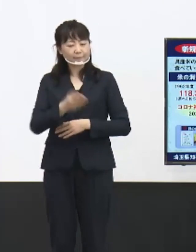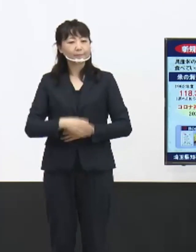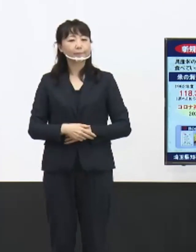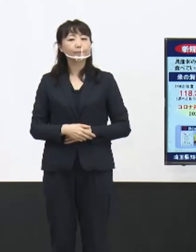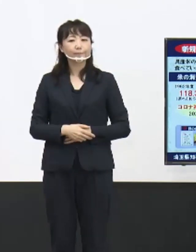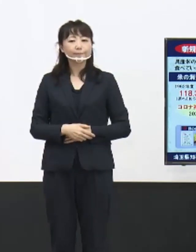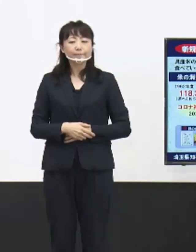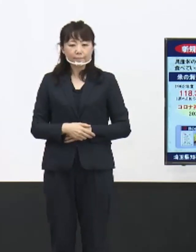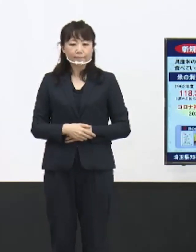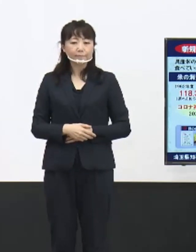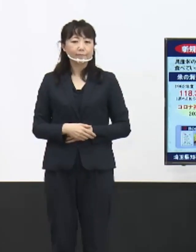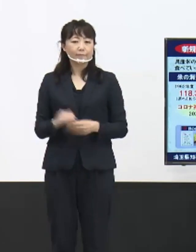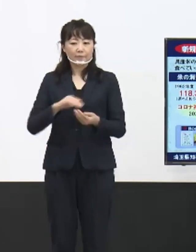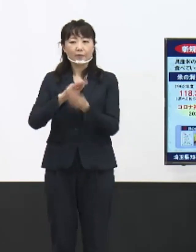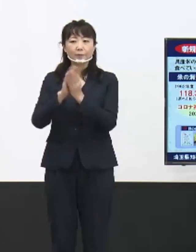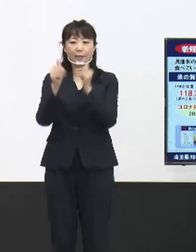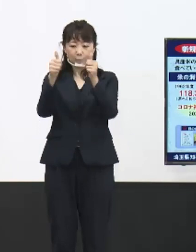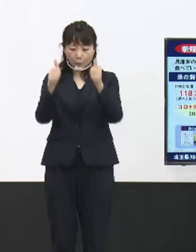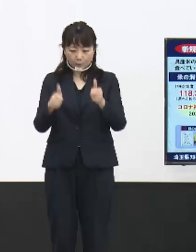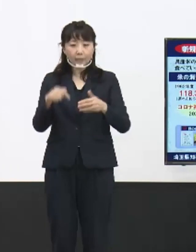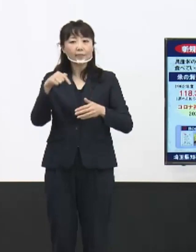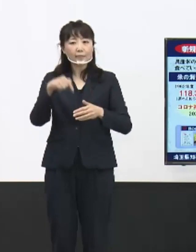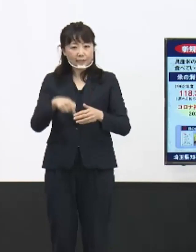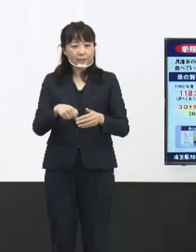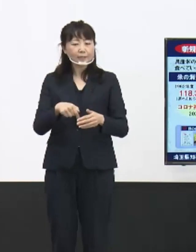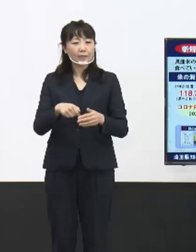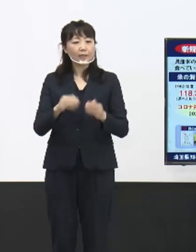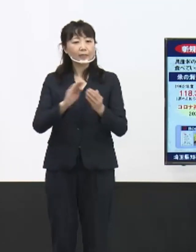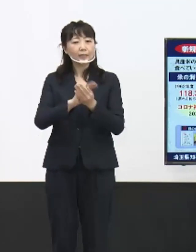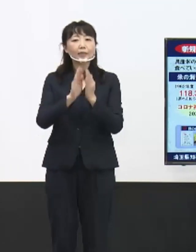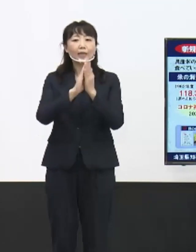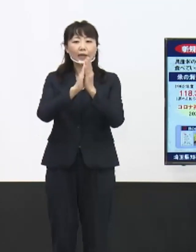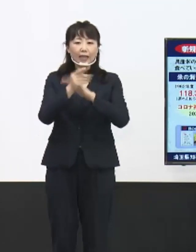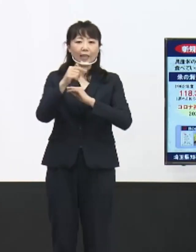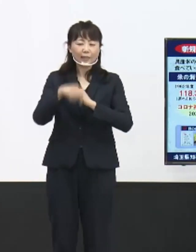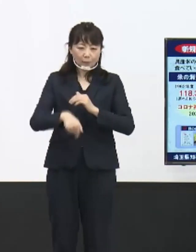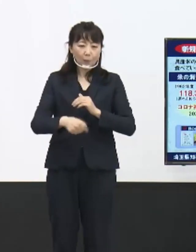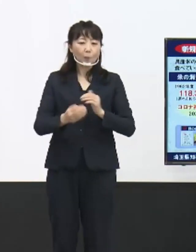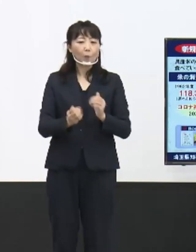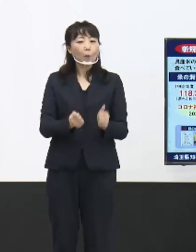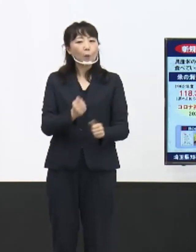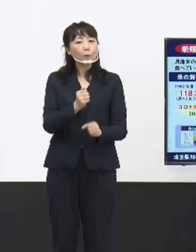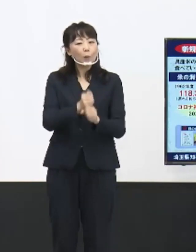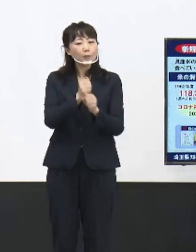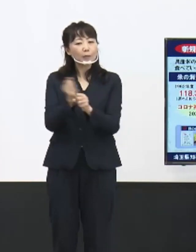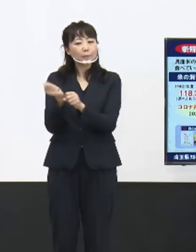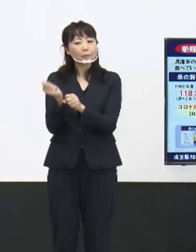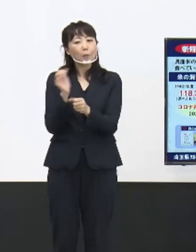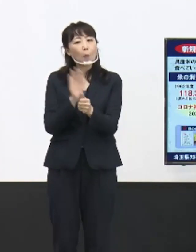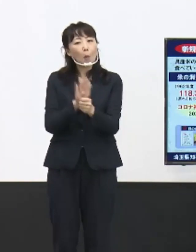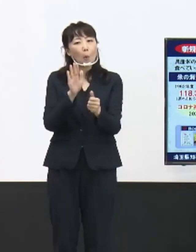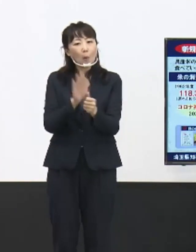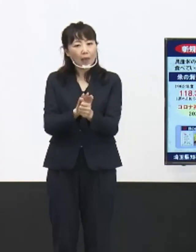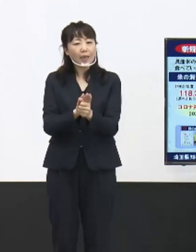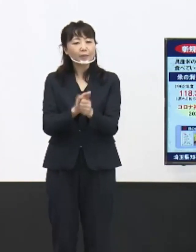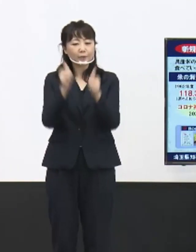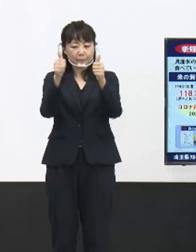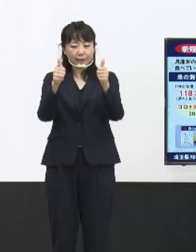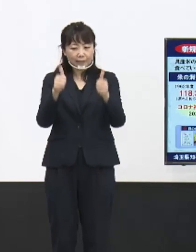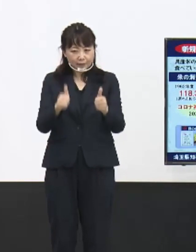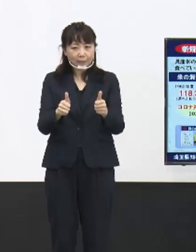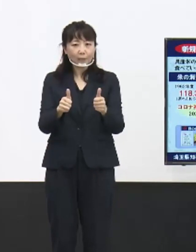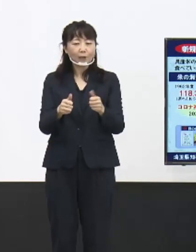県のホームページには、埼玉県の農産物を応援するポータルサイト、埼玉ワッショイがあ